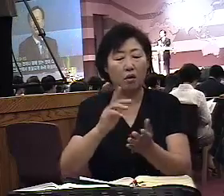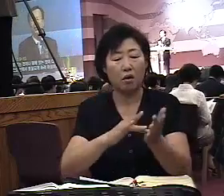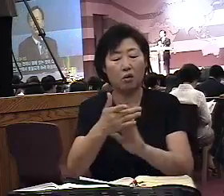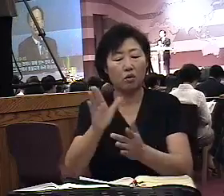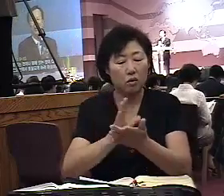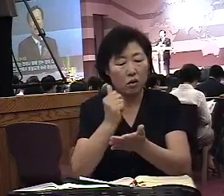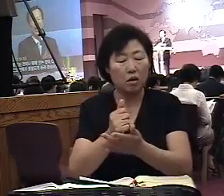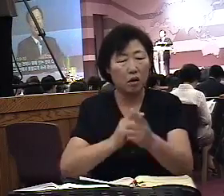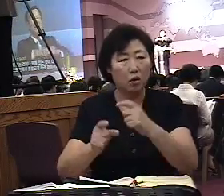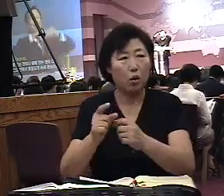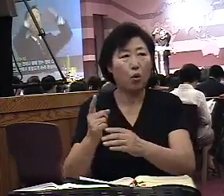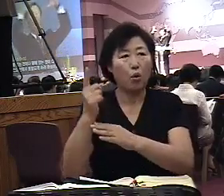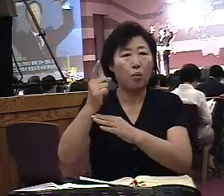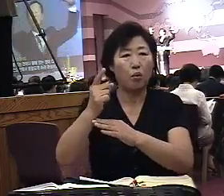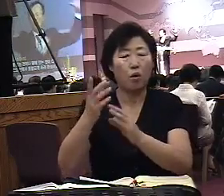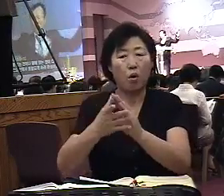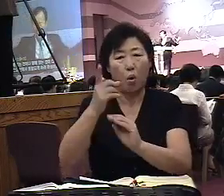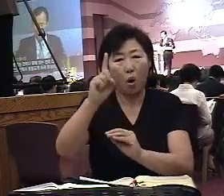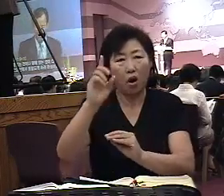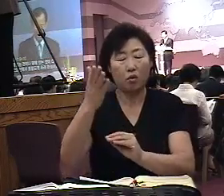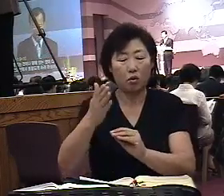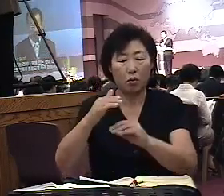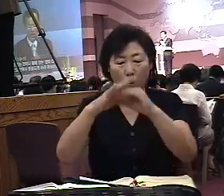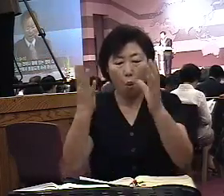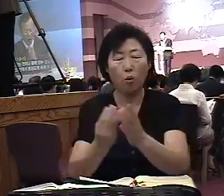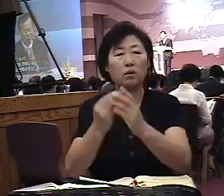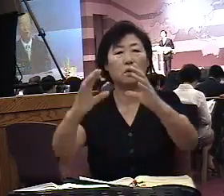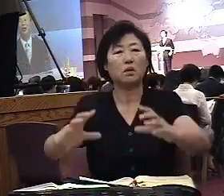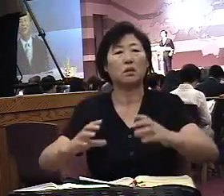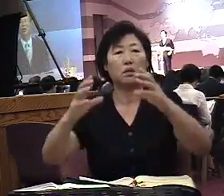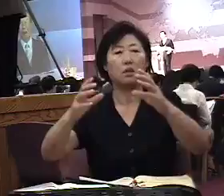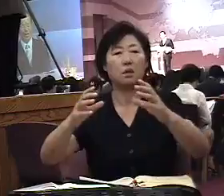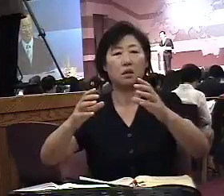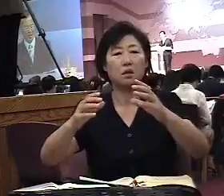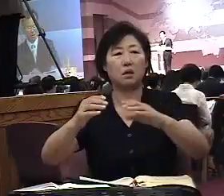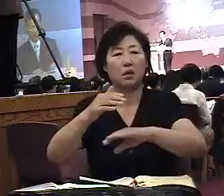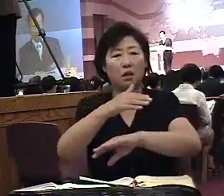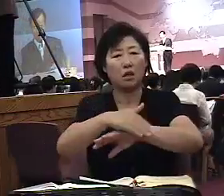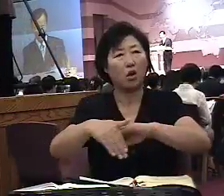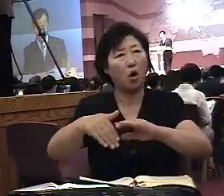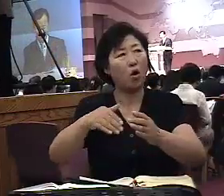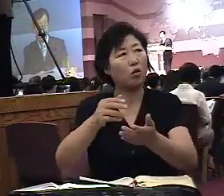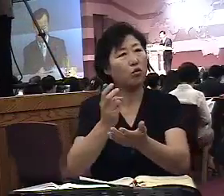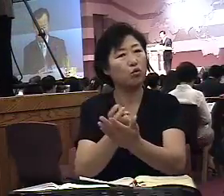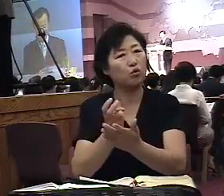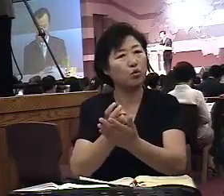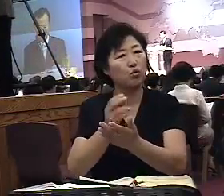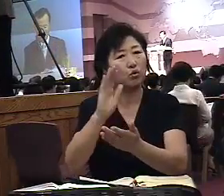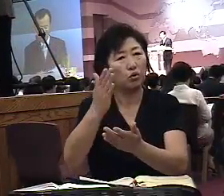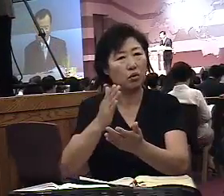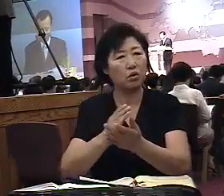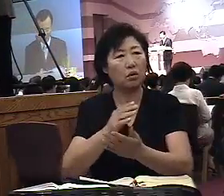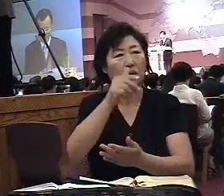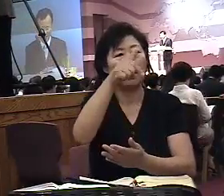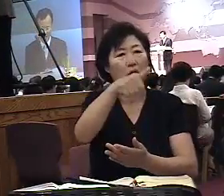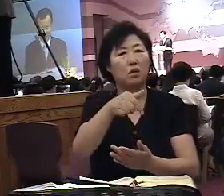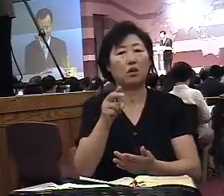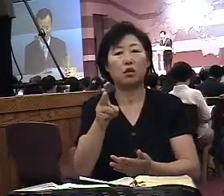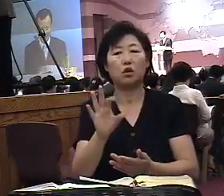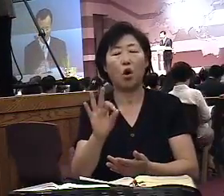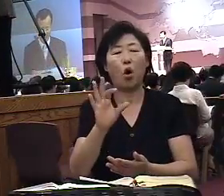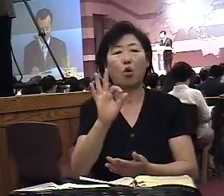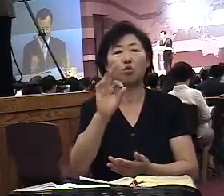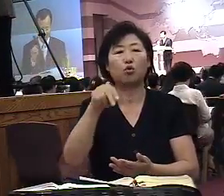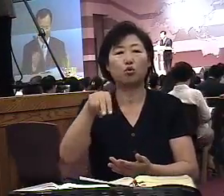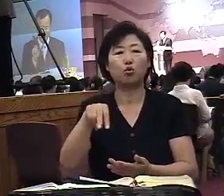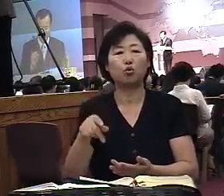되게 하시는 것이 하나님의 모든 세계를 향한 경륜이었다고 말씀을 하십니다. 이 사실을 놓고 교회가 어떻게 살아야